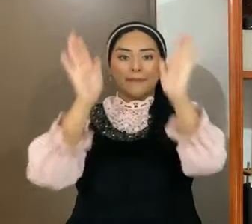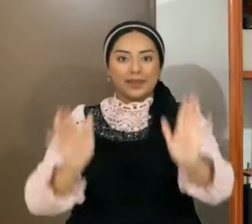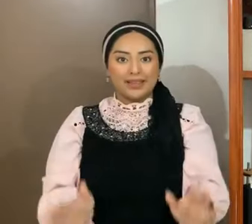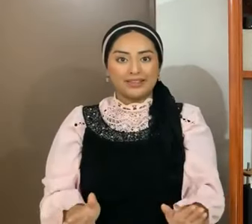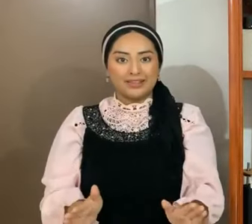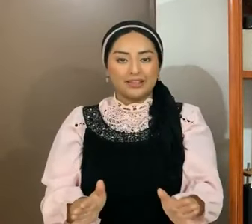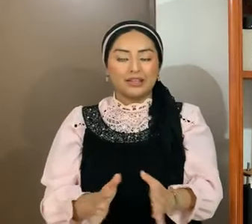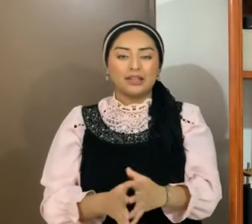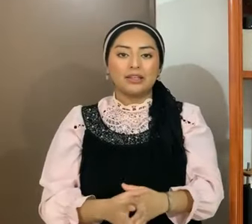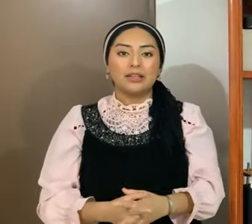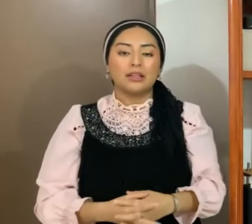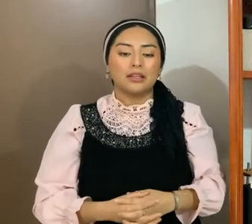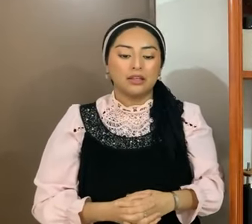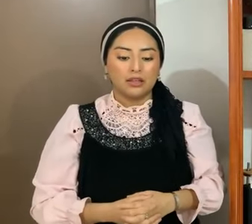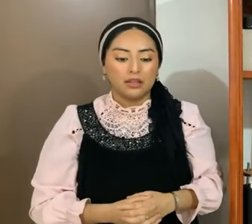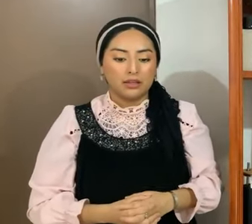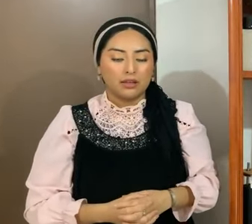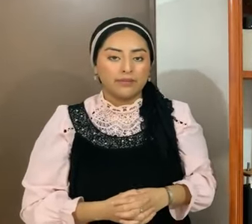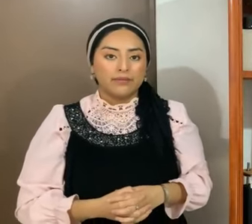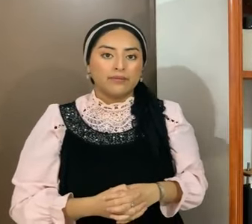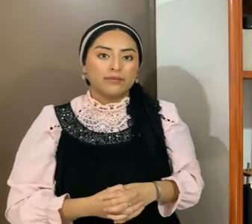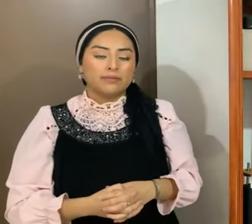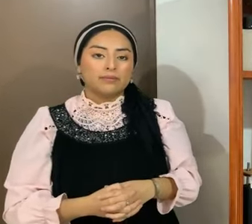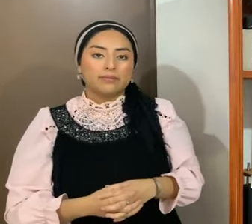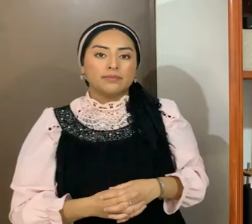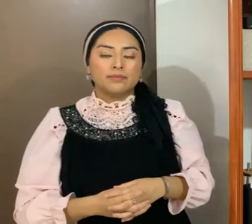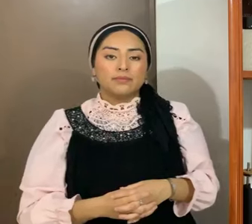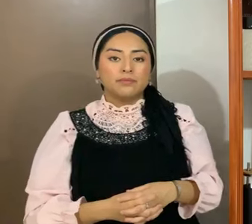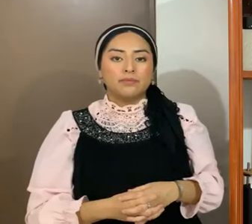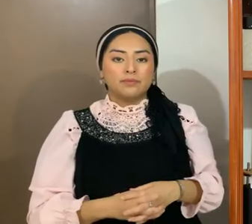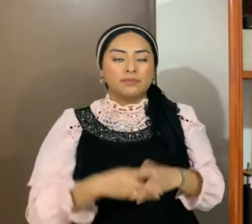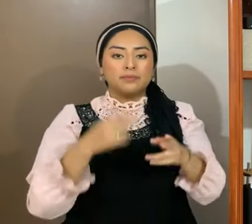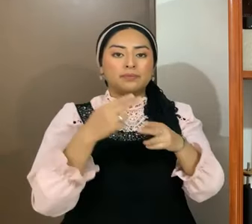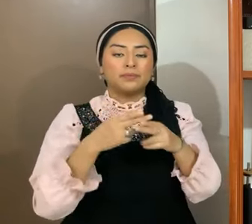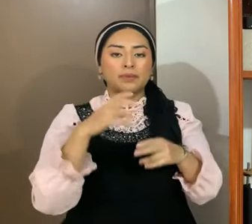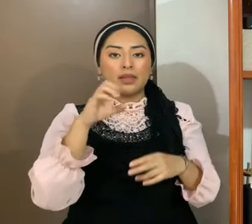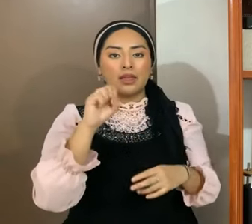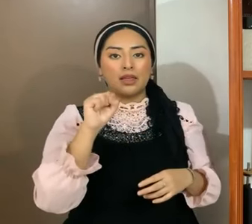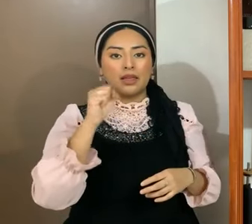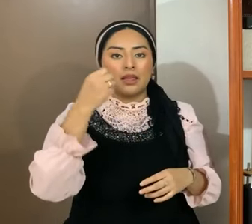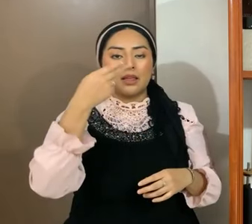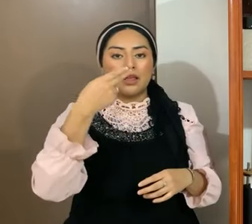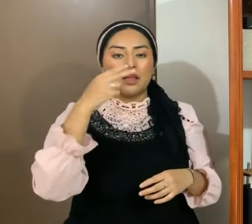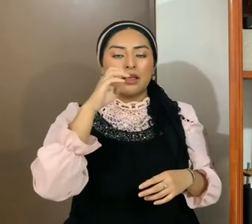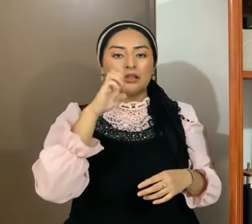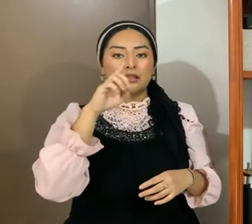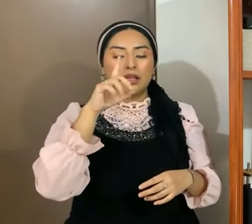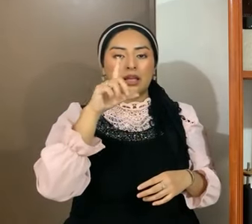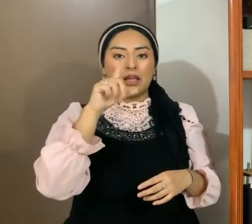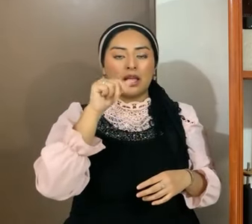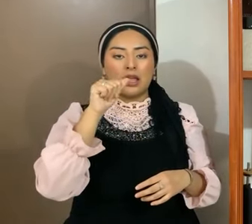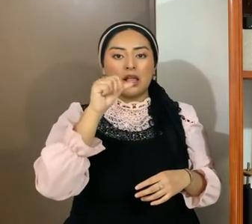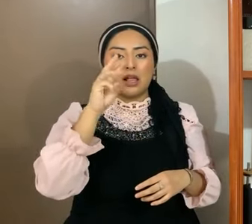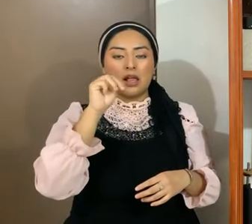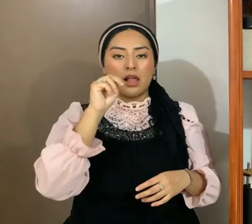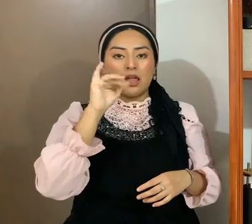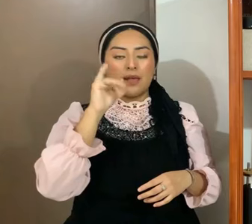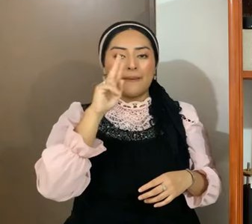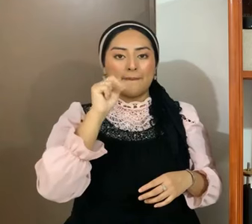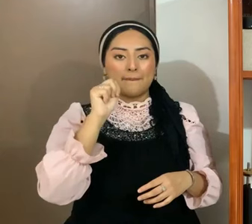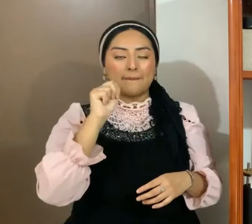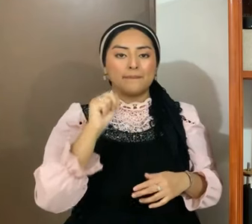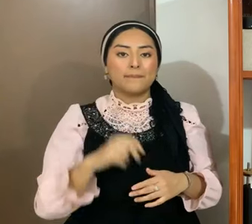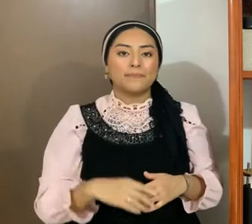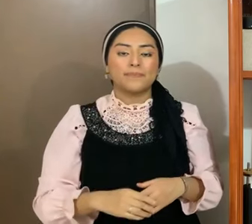Shelamim es como si dijéramos de paz. No sería Shalomim, es Shelamim, así se traduce correctamente.